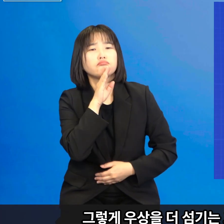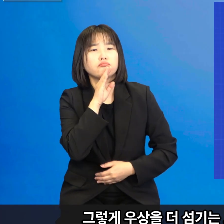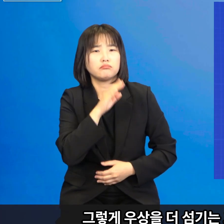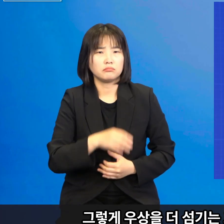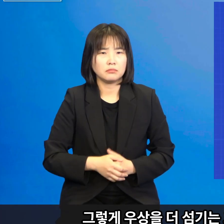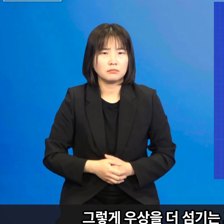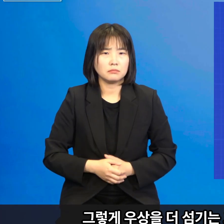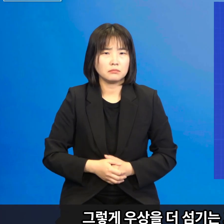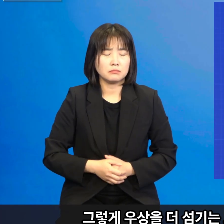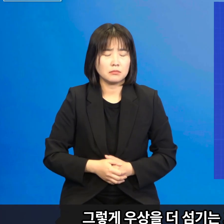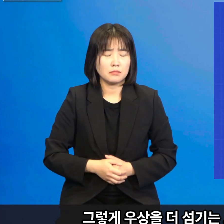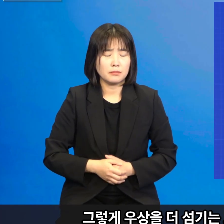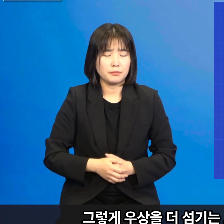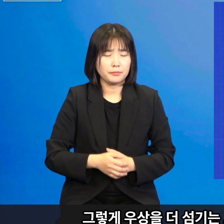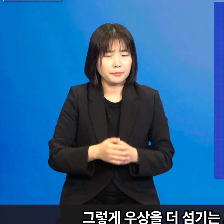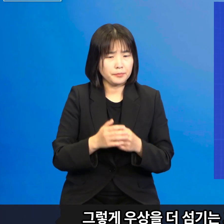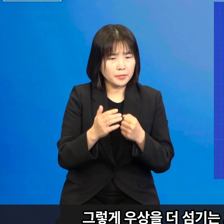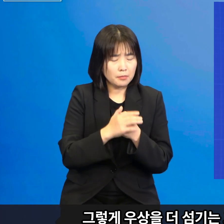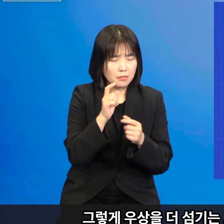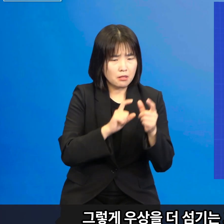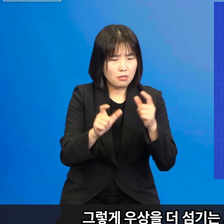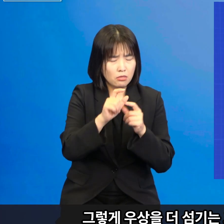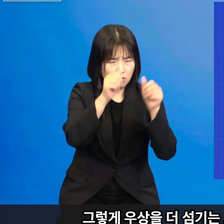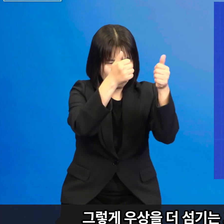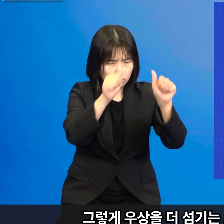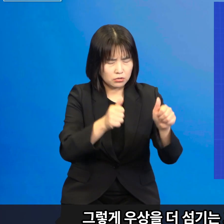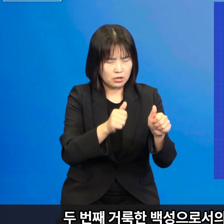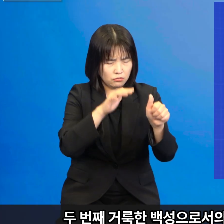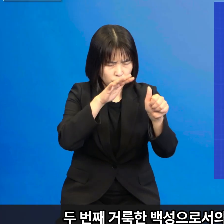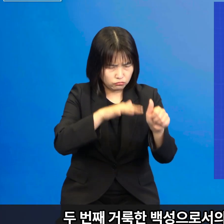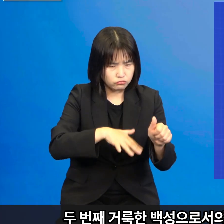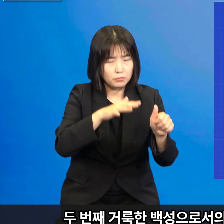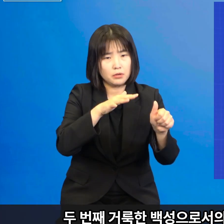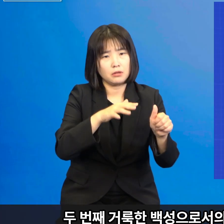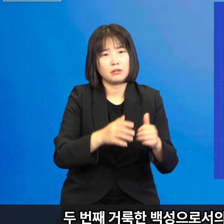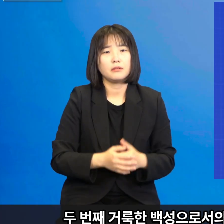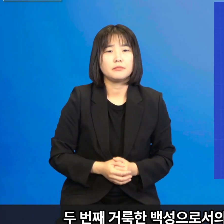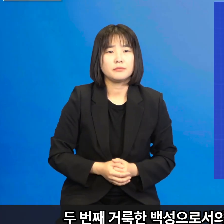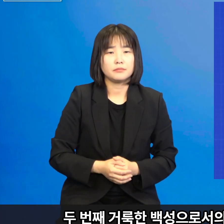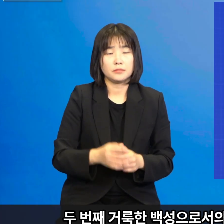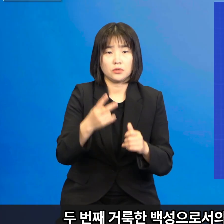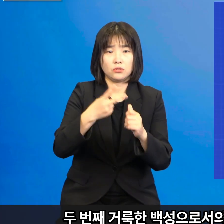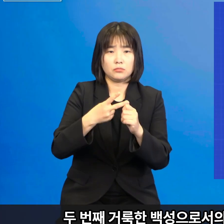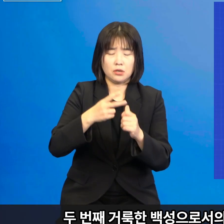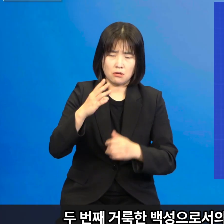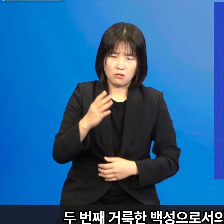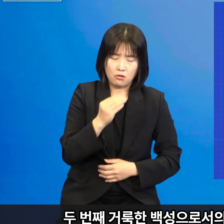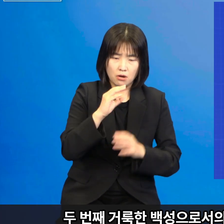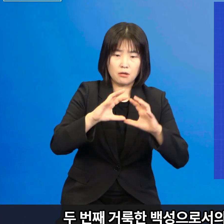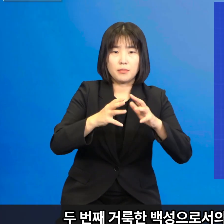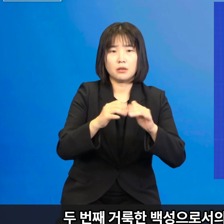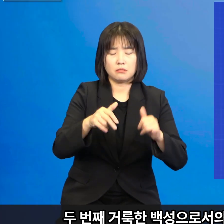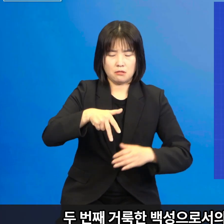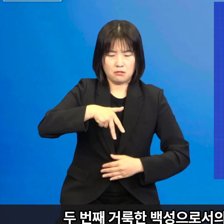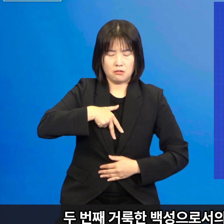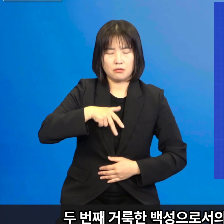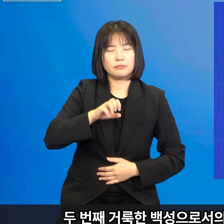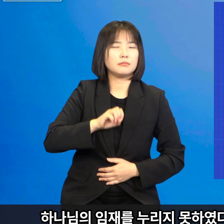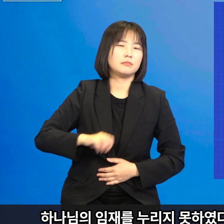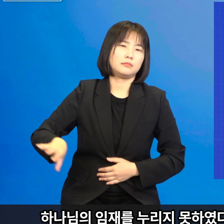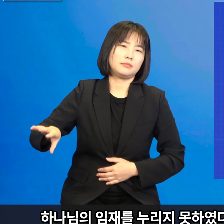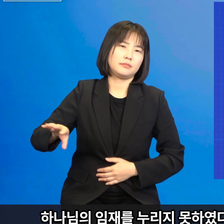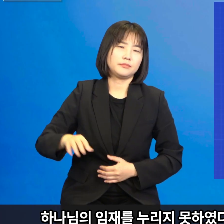그렇게 우상을 더 섬기는 그런 악순환이 발생하죠. 두 번째, 거룩한 백성으로서의 정체성을 잃어버리게